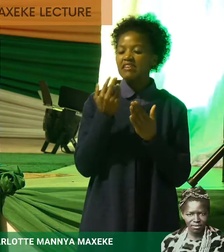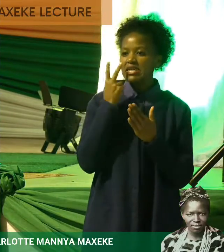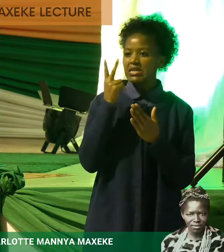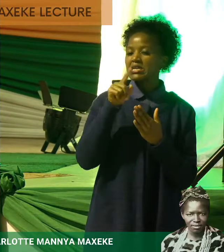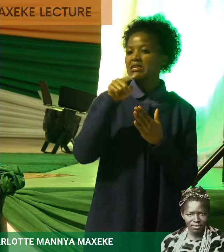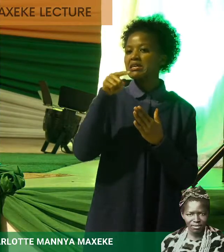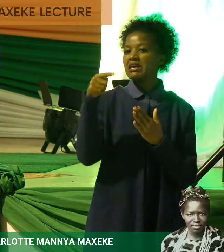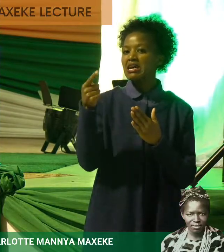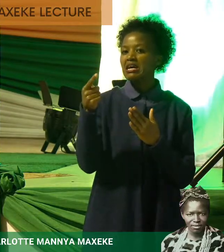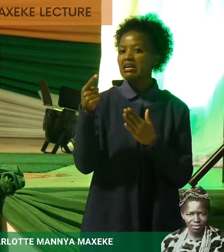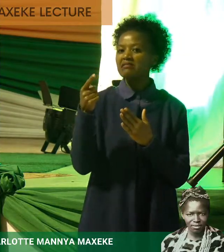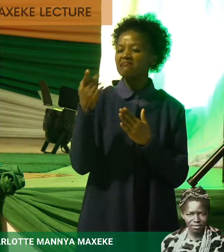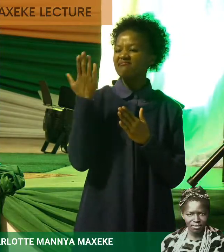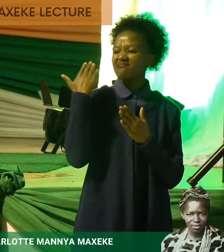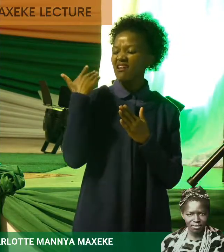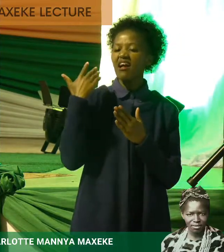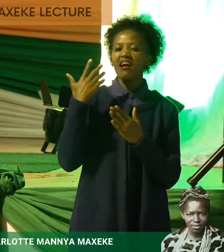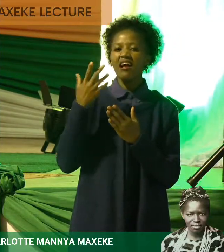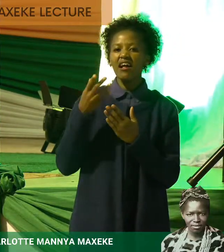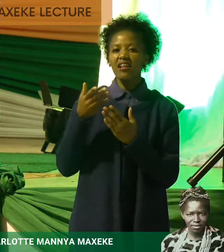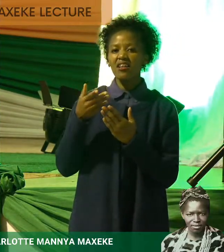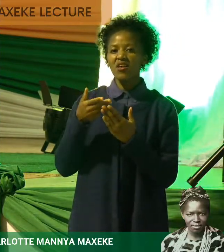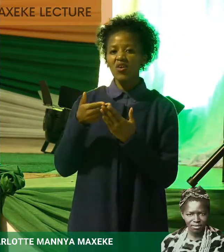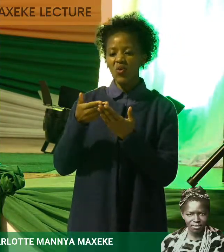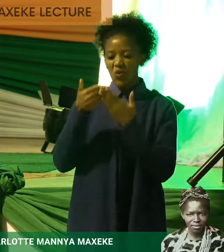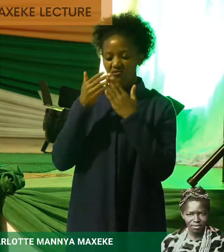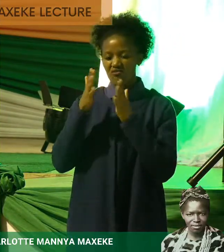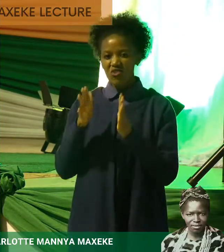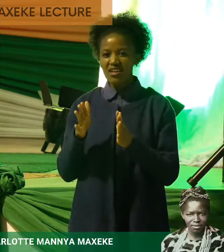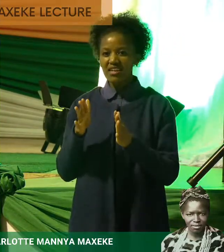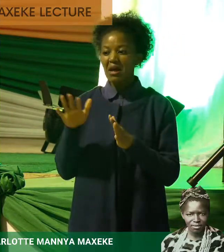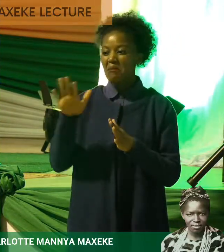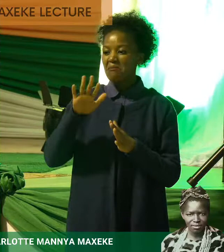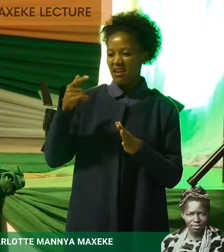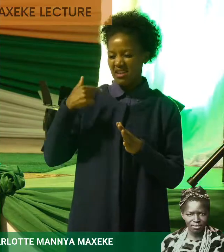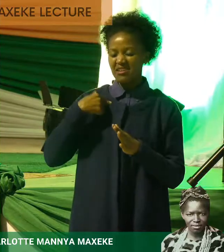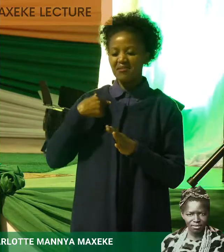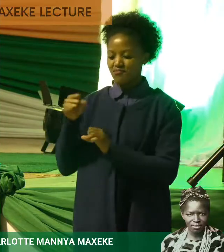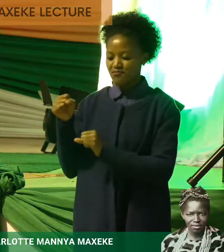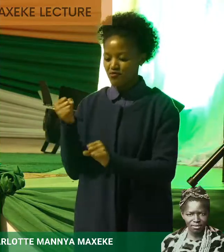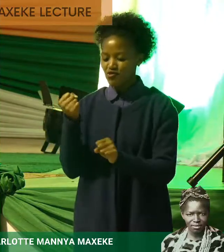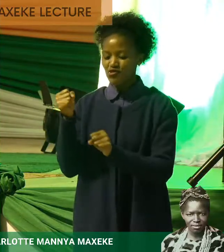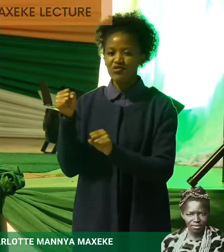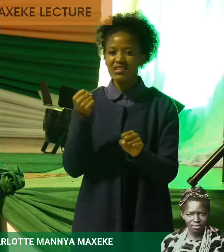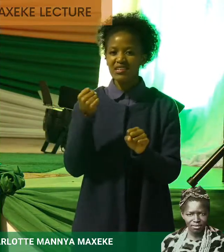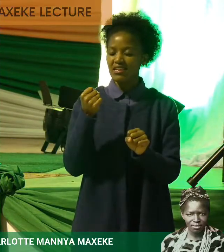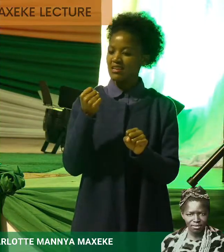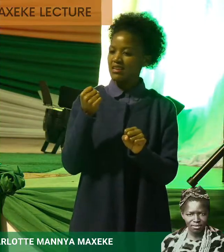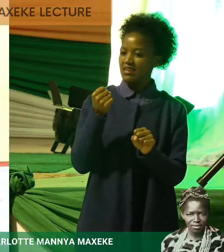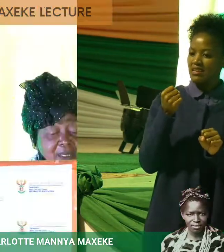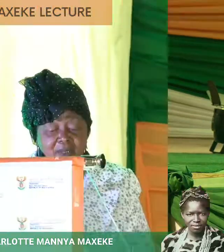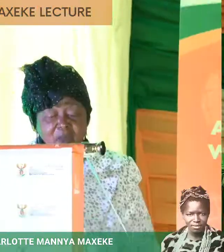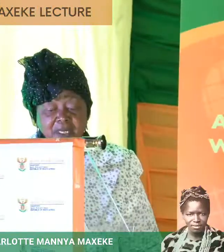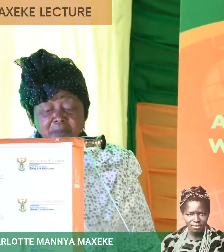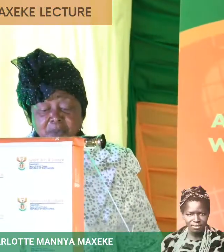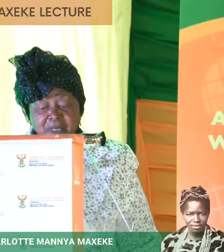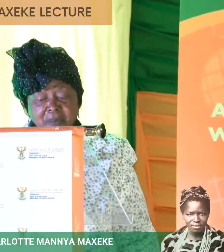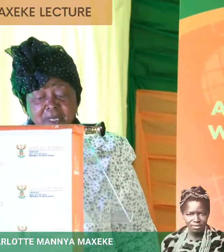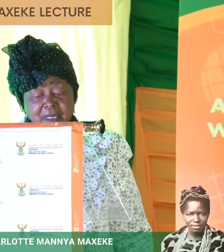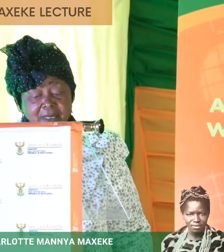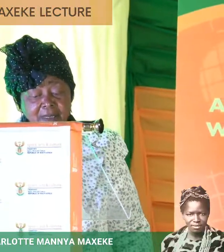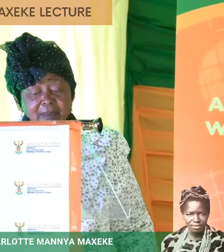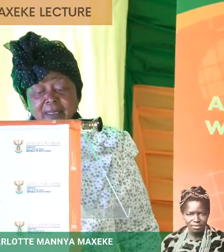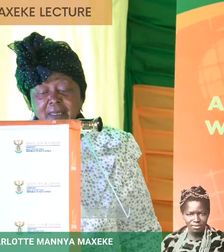owayesakuba ngumfundi kwindawo endandikhe ndatshayela kuyo. Ndafumanisa into yoba uphatha iibheki